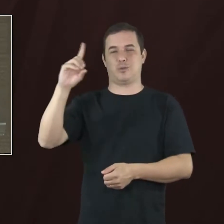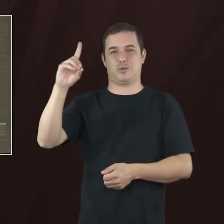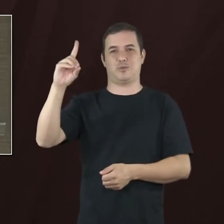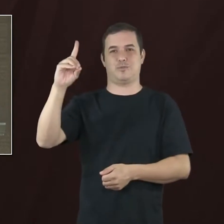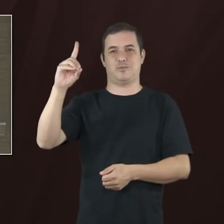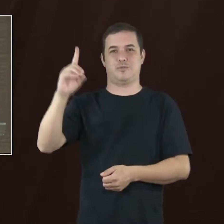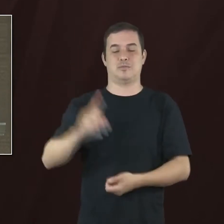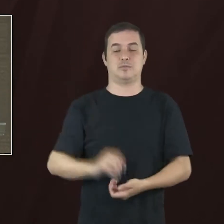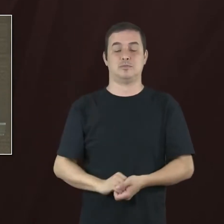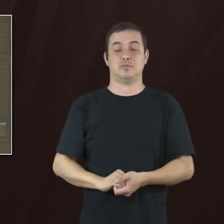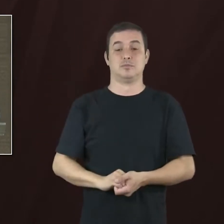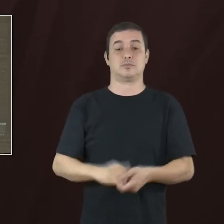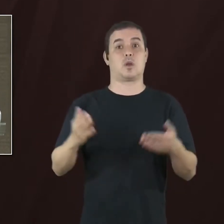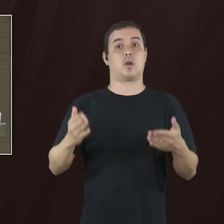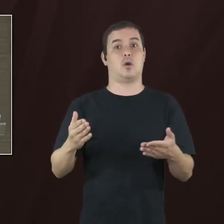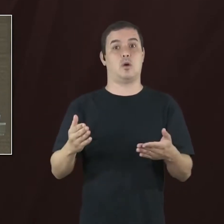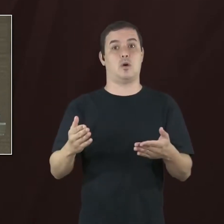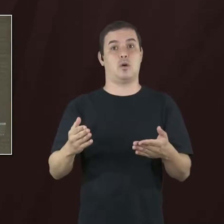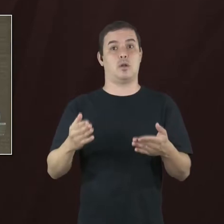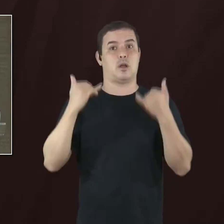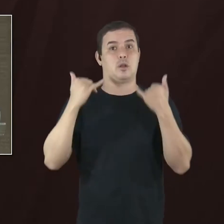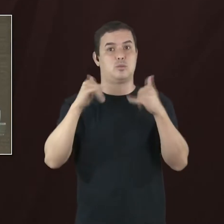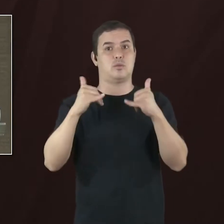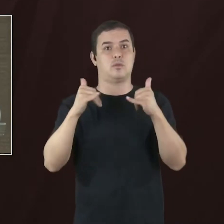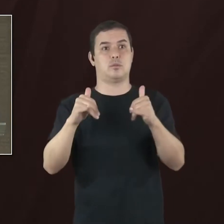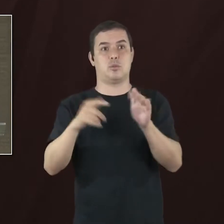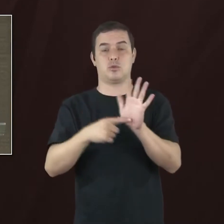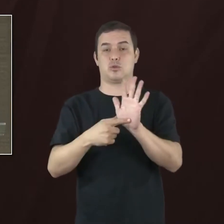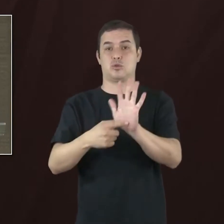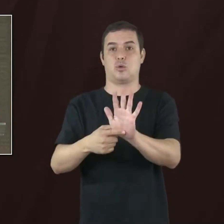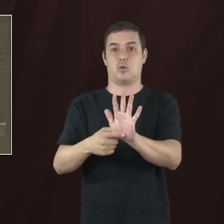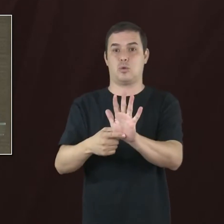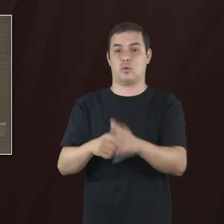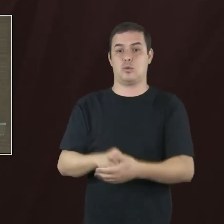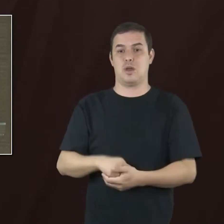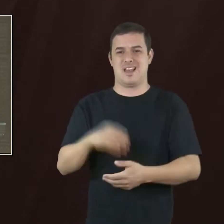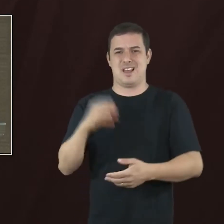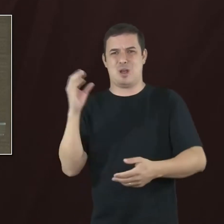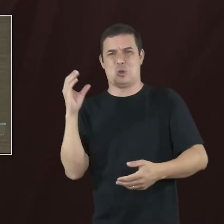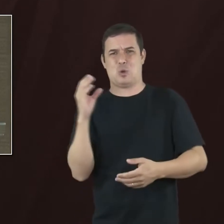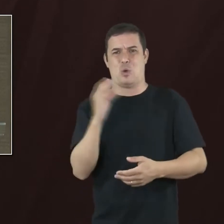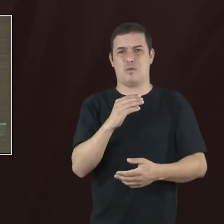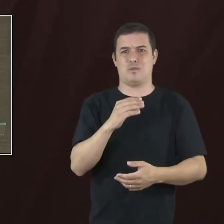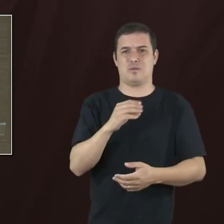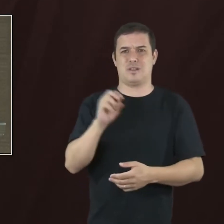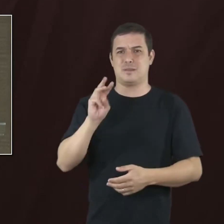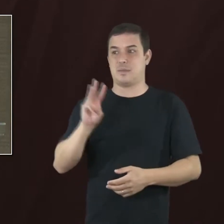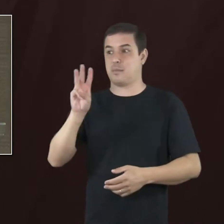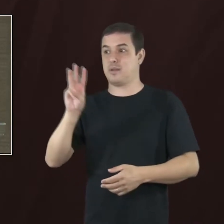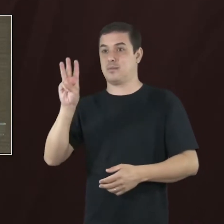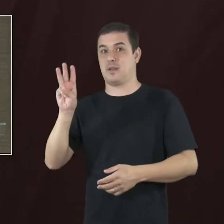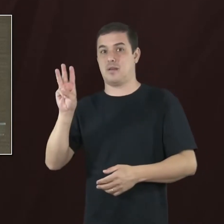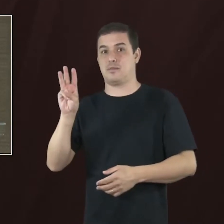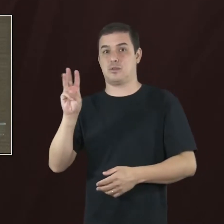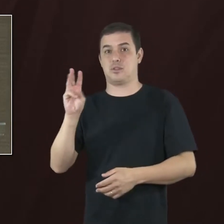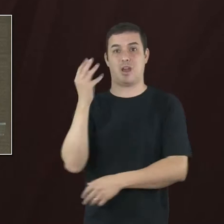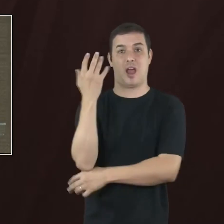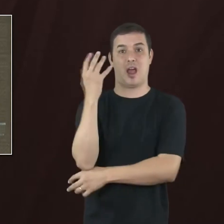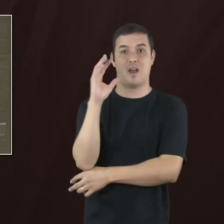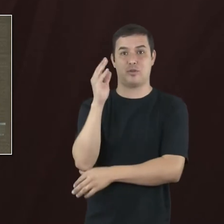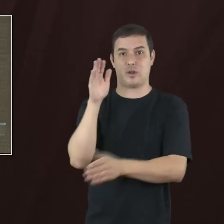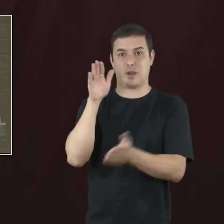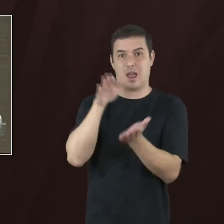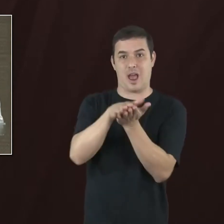isso, agora há pouco foi anunciado a renovação, reformulação do site da editora Árvore da Vida.